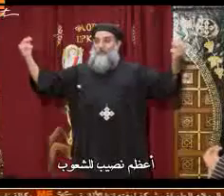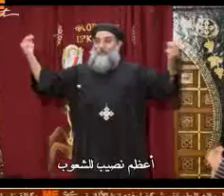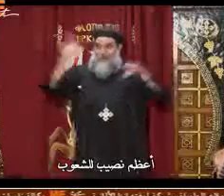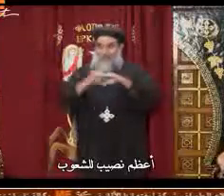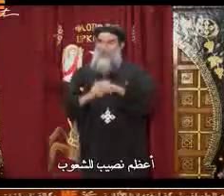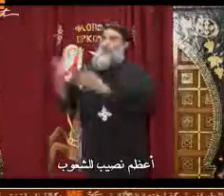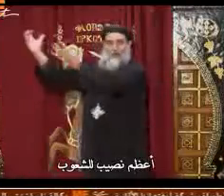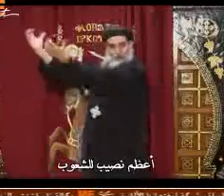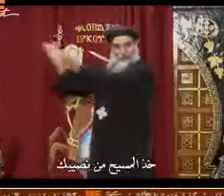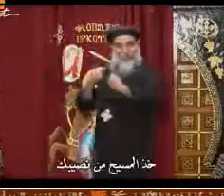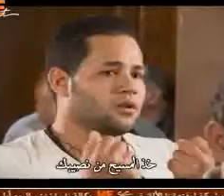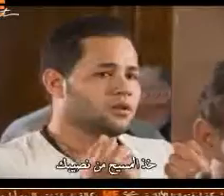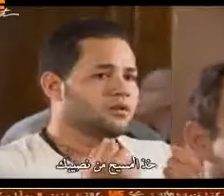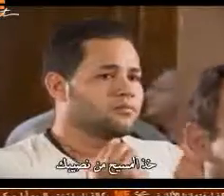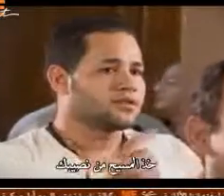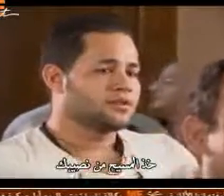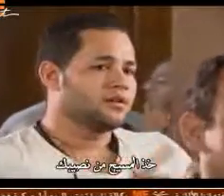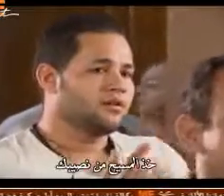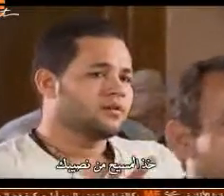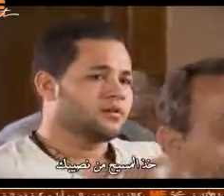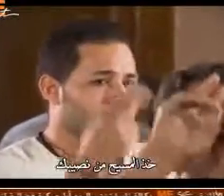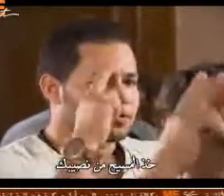للشعوب. تاني، خد المسيح من